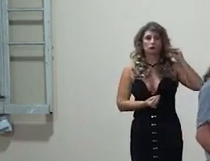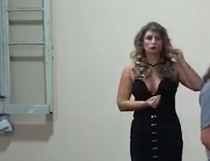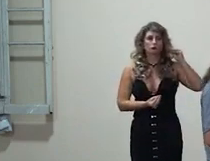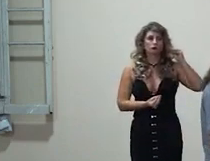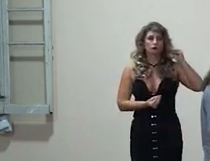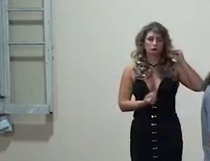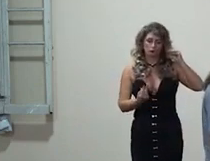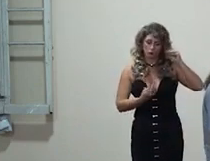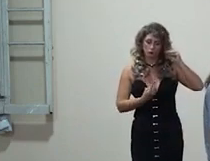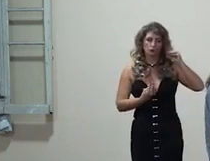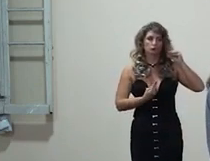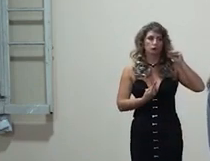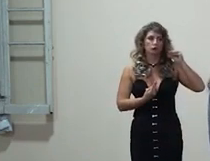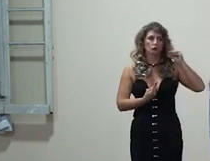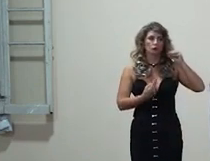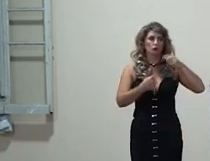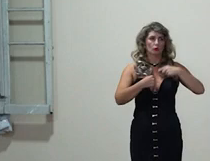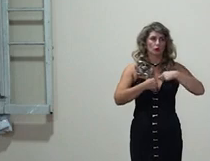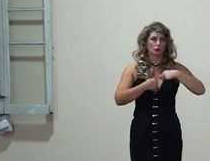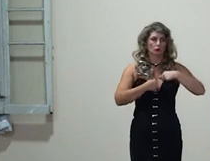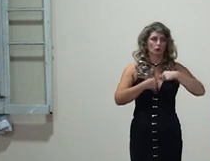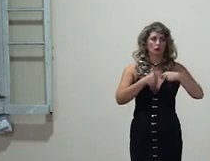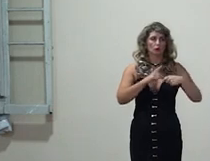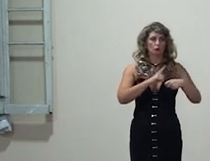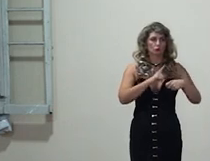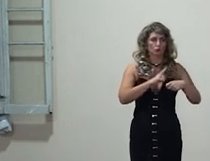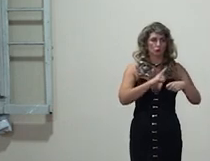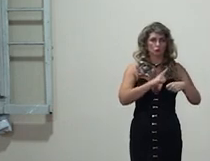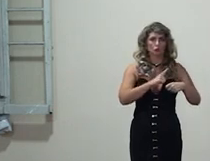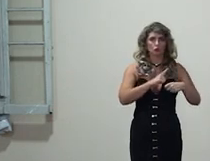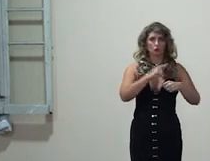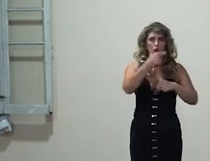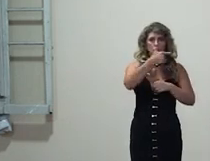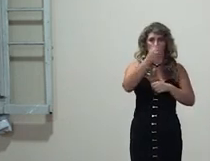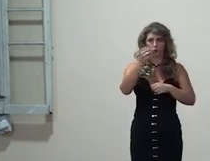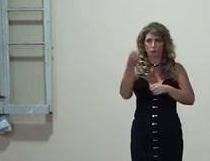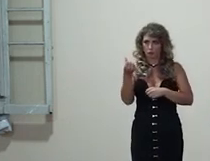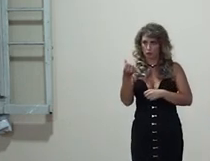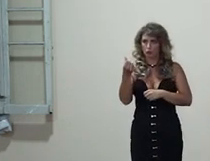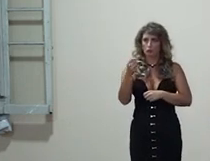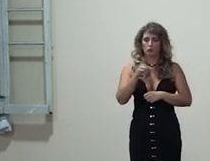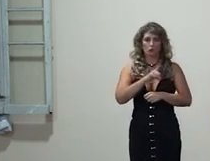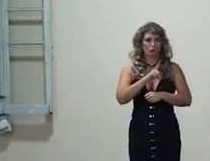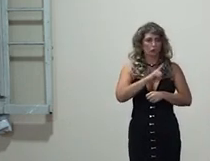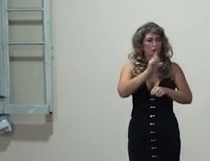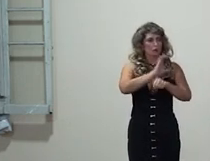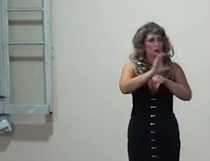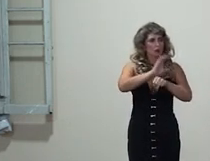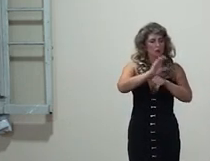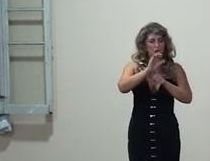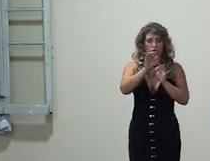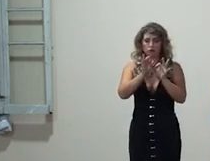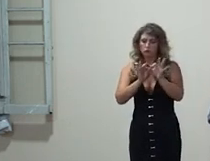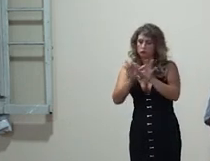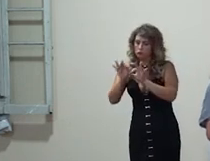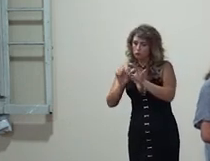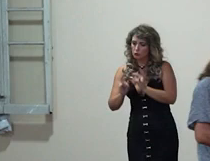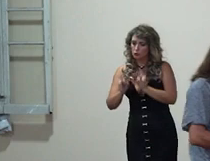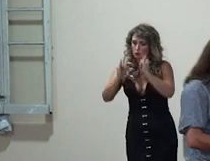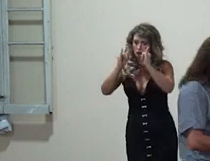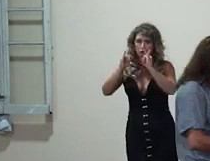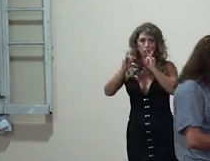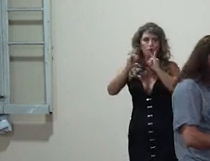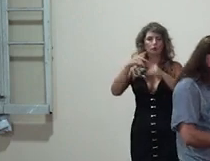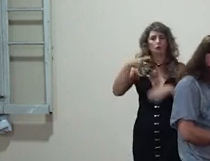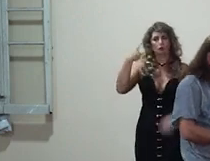É, eu tive, em 2006, nós tivemos um curso de restauração do patrimônio público